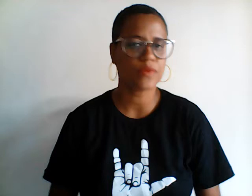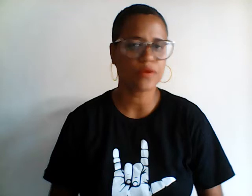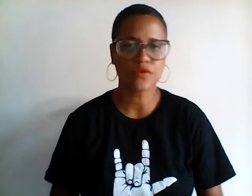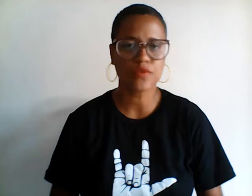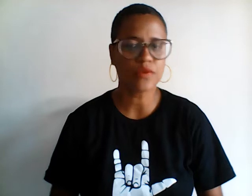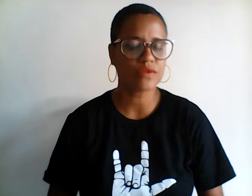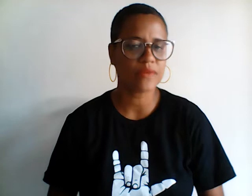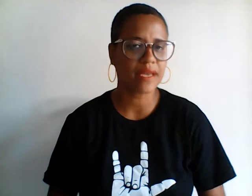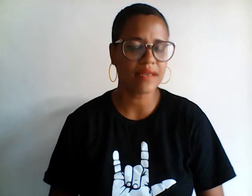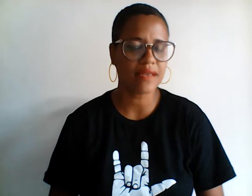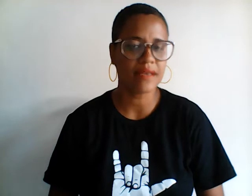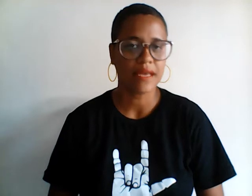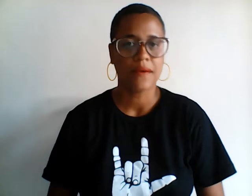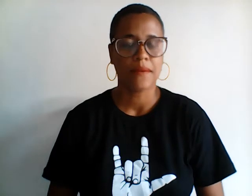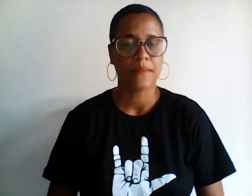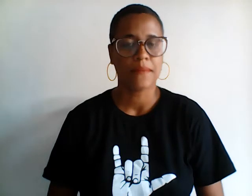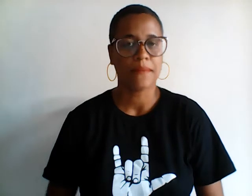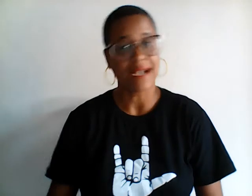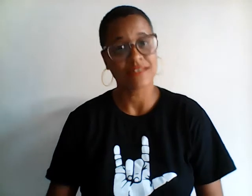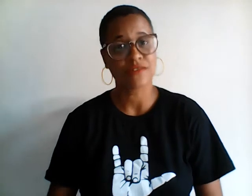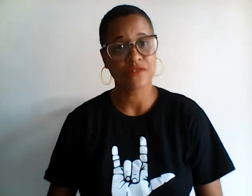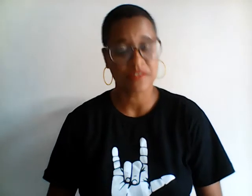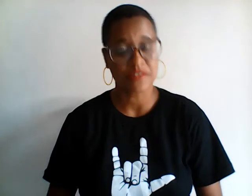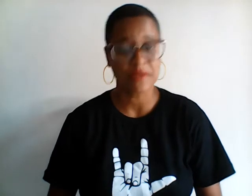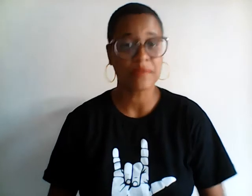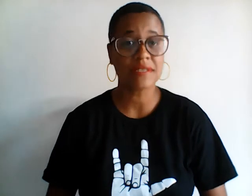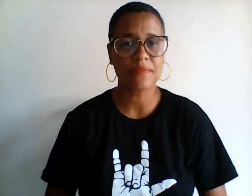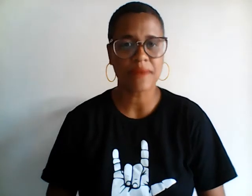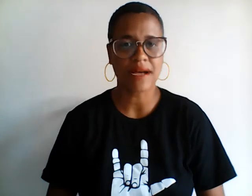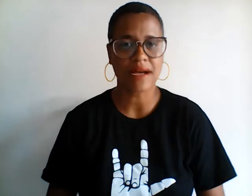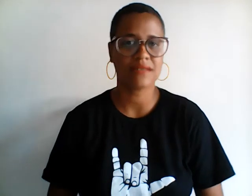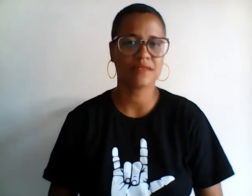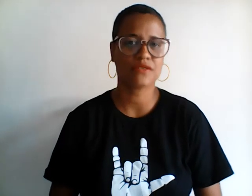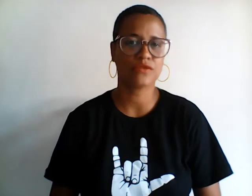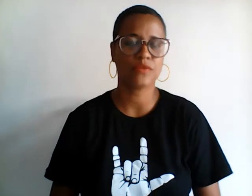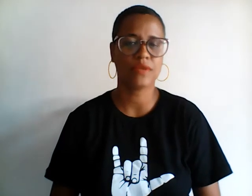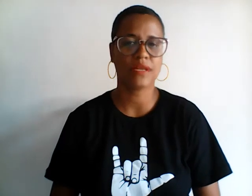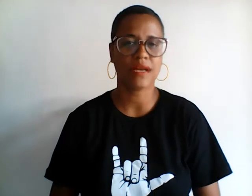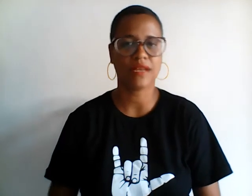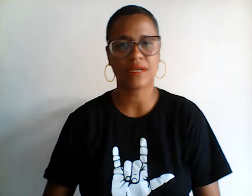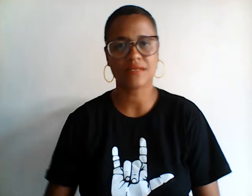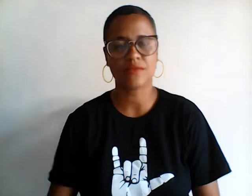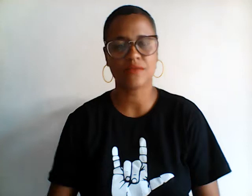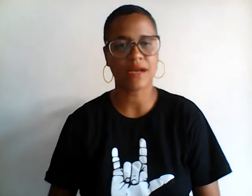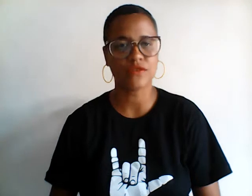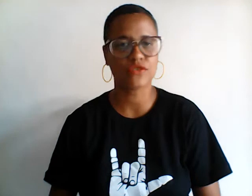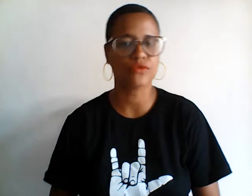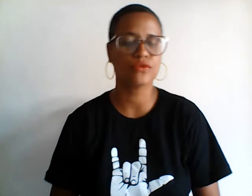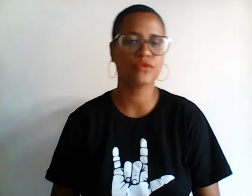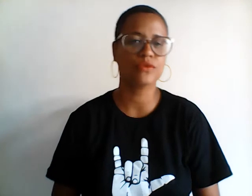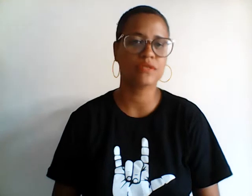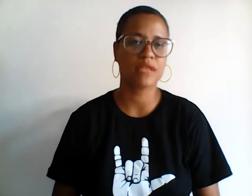alguns pontos bem básicos, mas bem principais sobre a educação para os surdos,